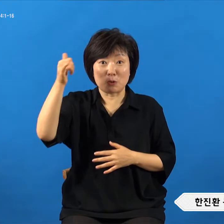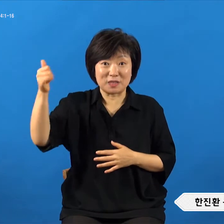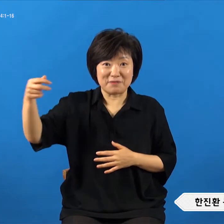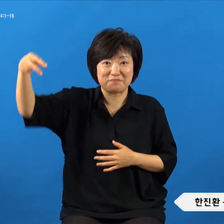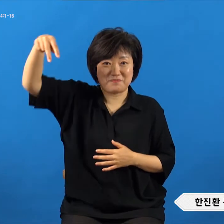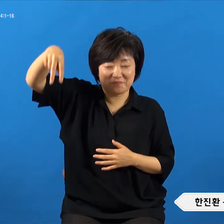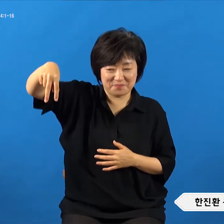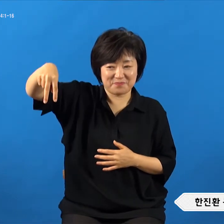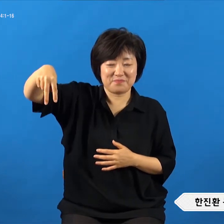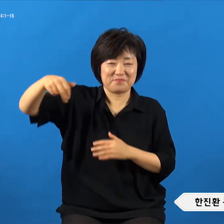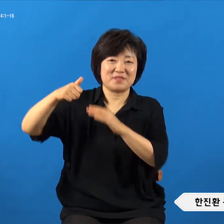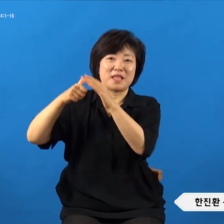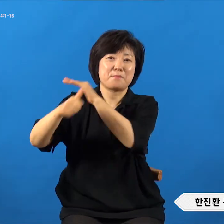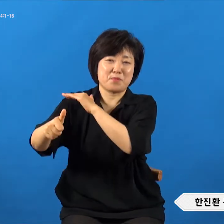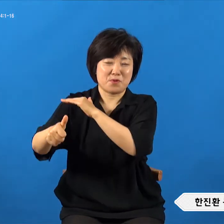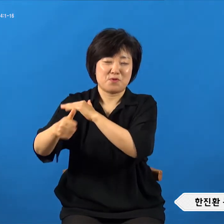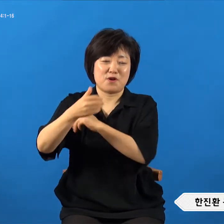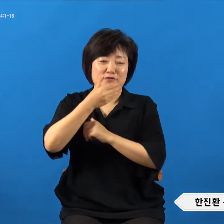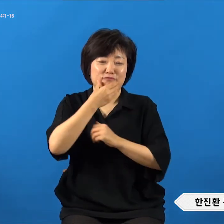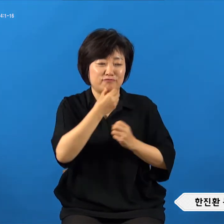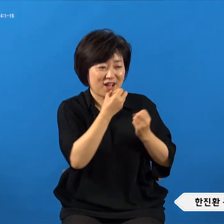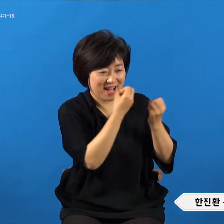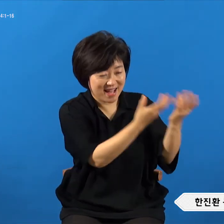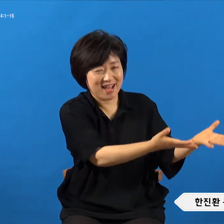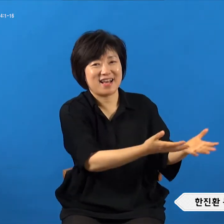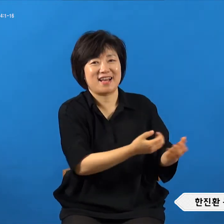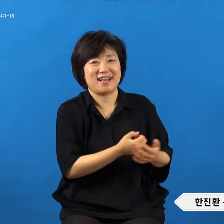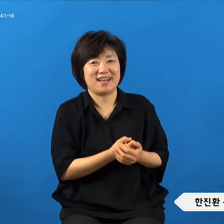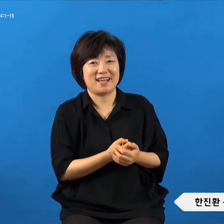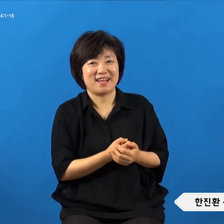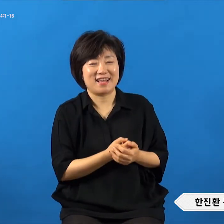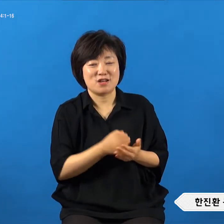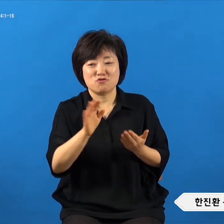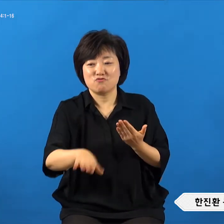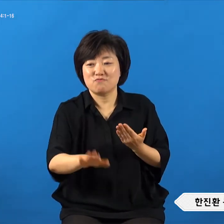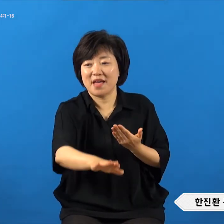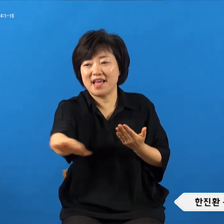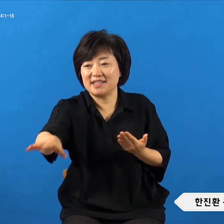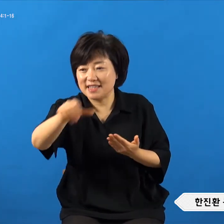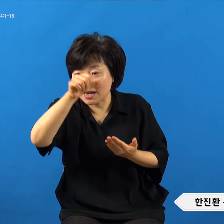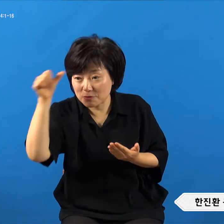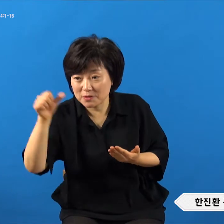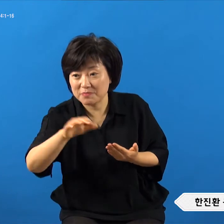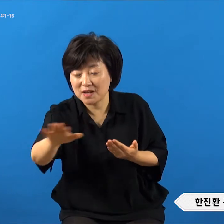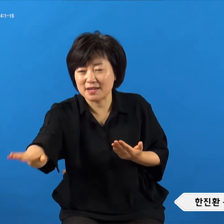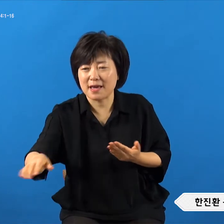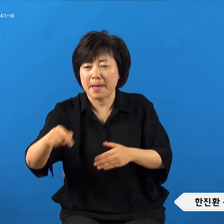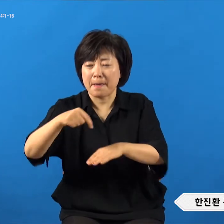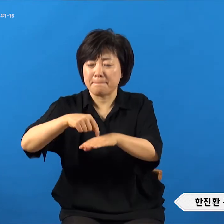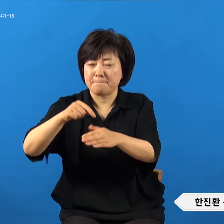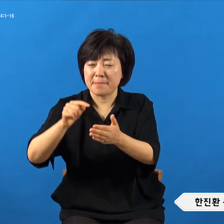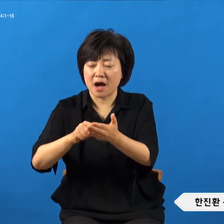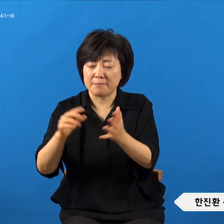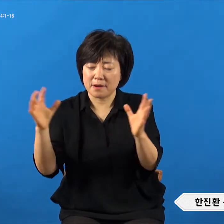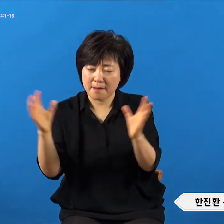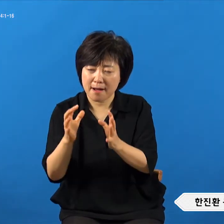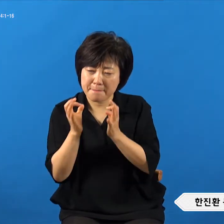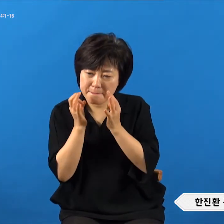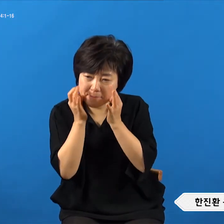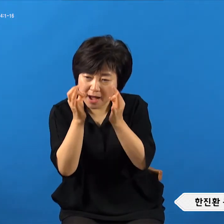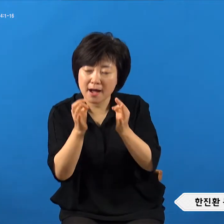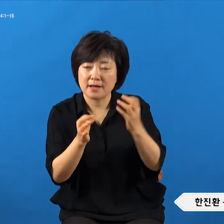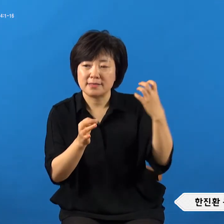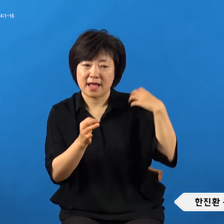분이 일어서셔서 대표로 이 축하의 말을 하면서 후배 장로님들에게 여러분 마음을 다